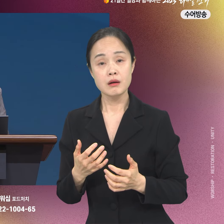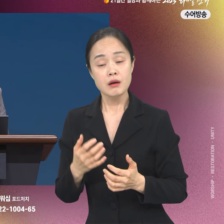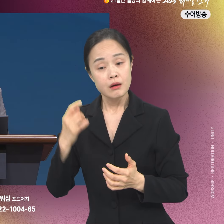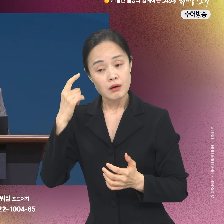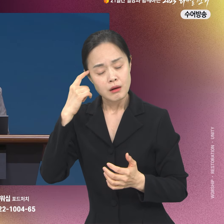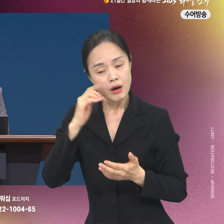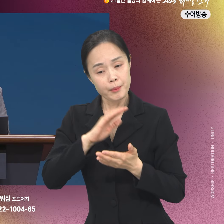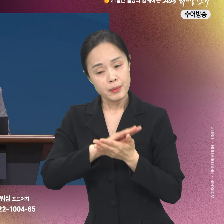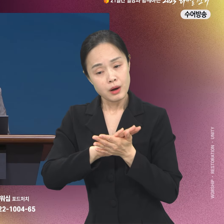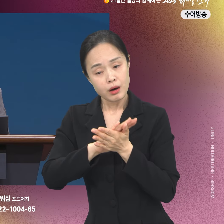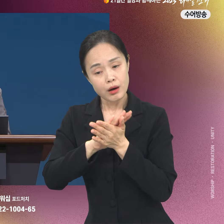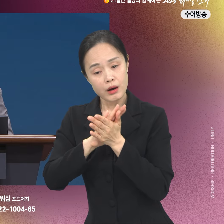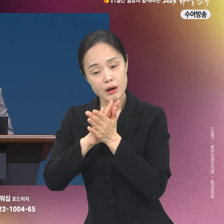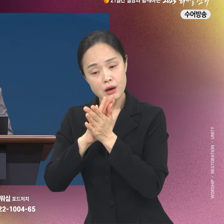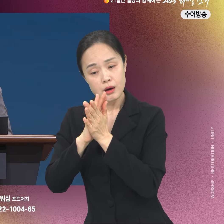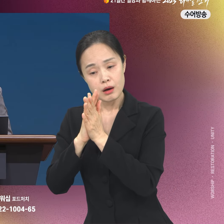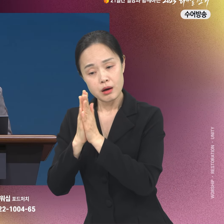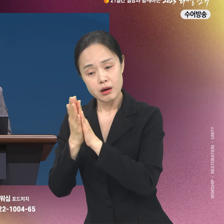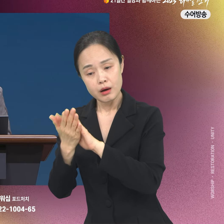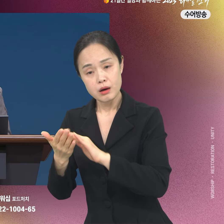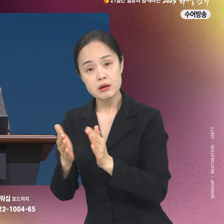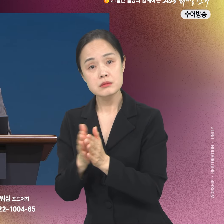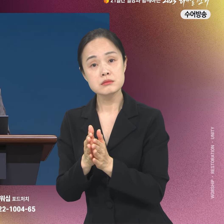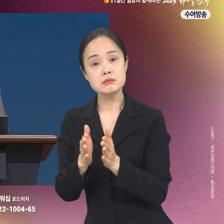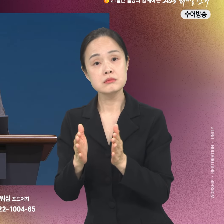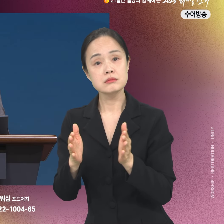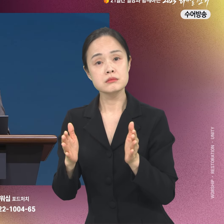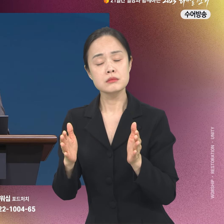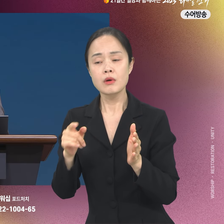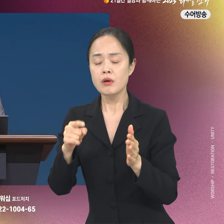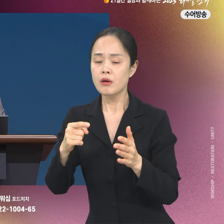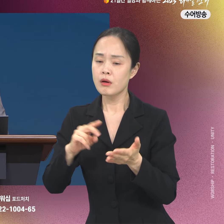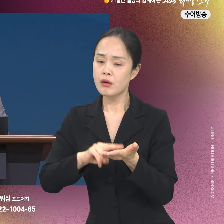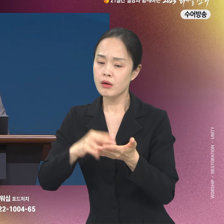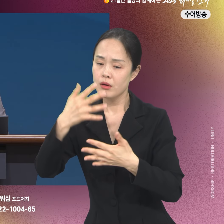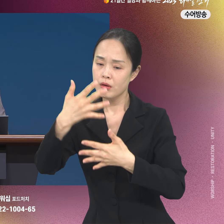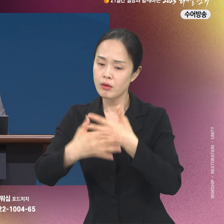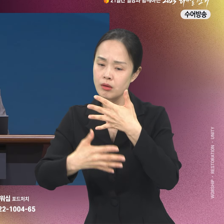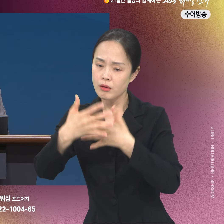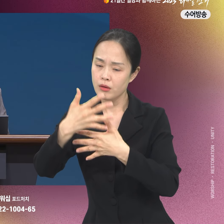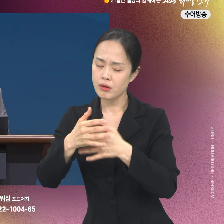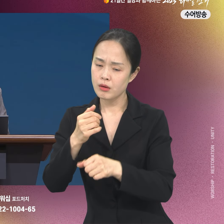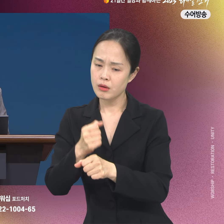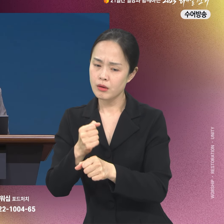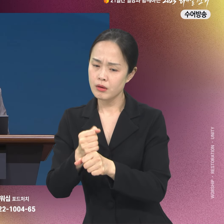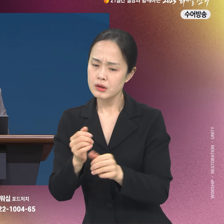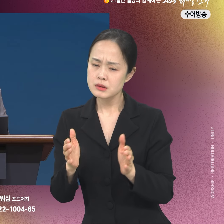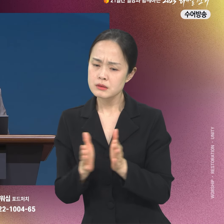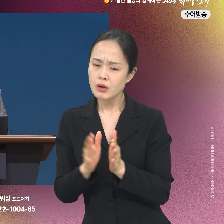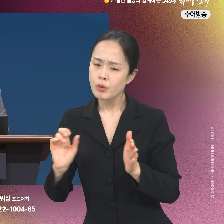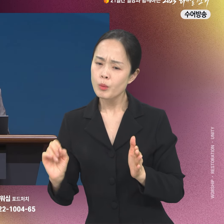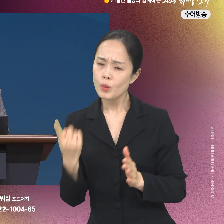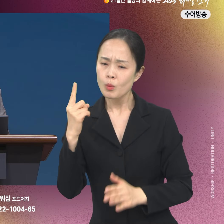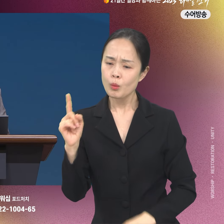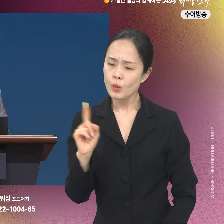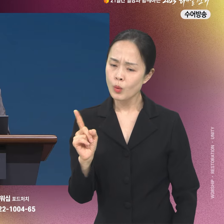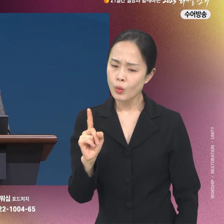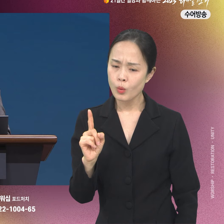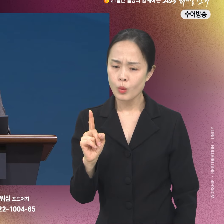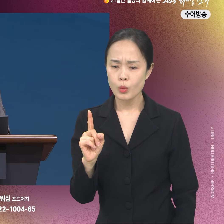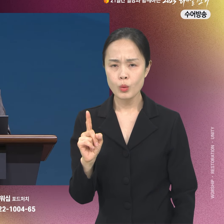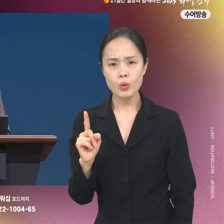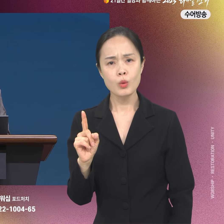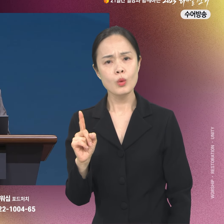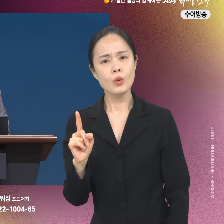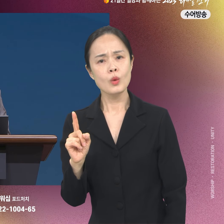내가 왜 이 작품을 하게 됐을까? 어쩌다가 이 큰 짐을 내가 껴안게 됐는가?